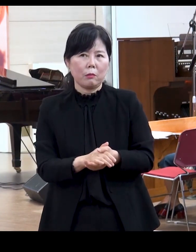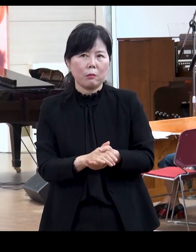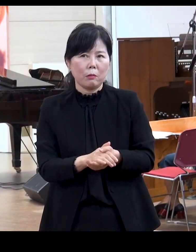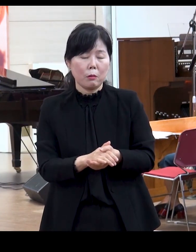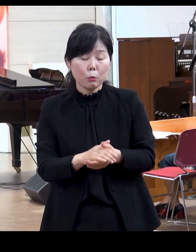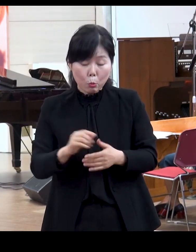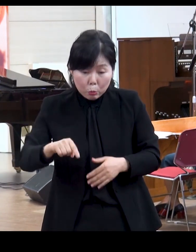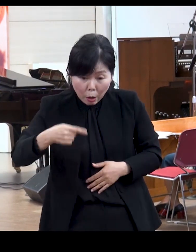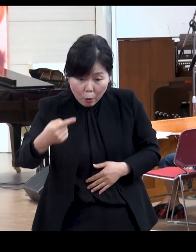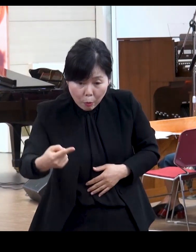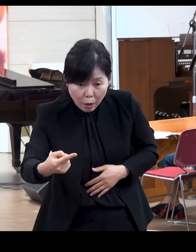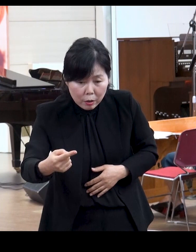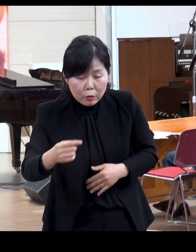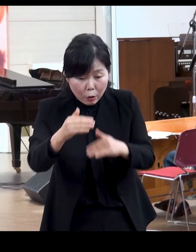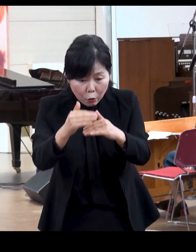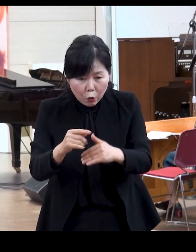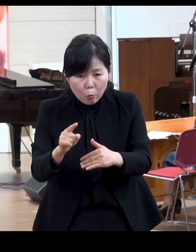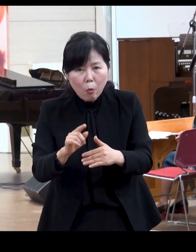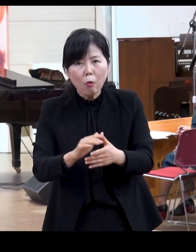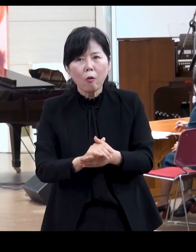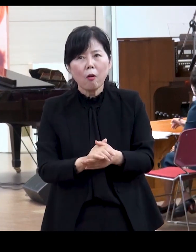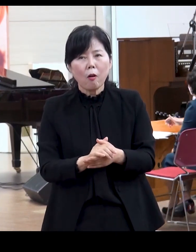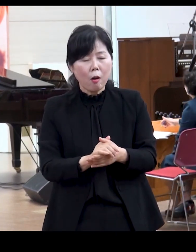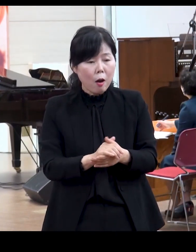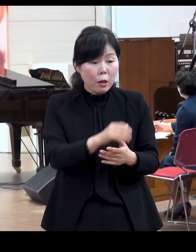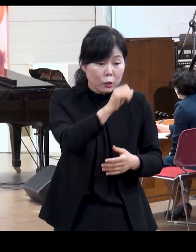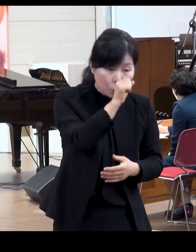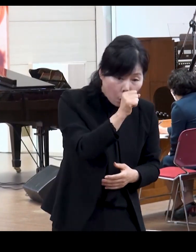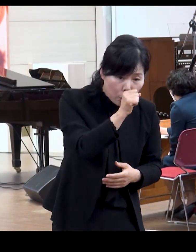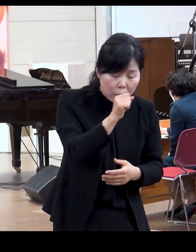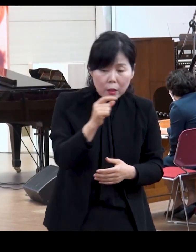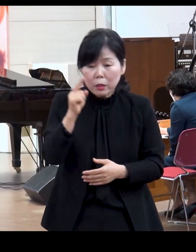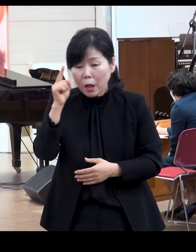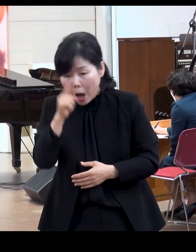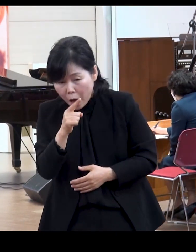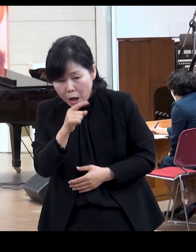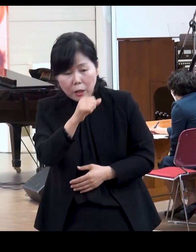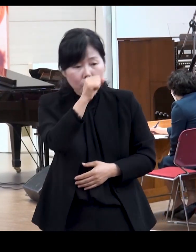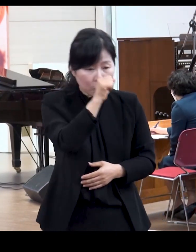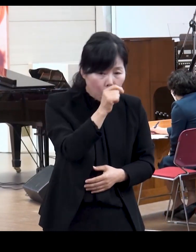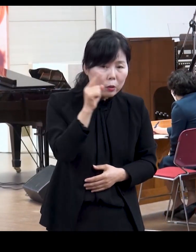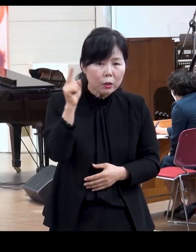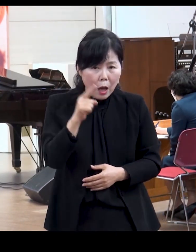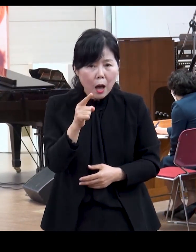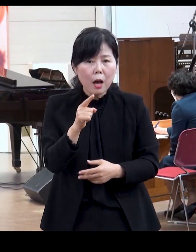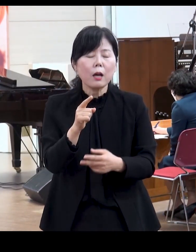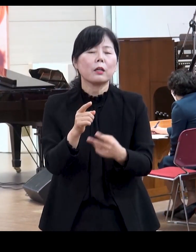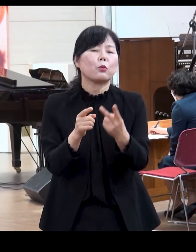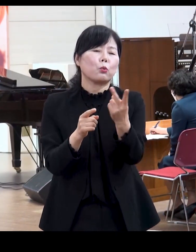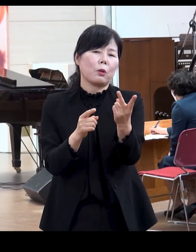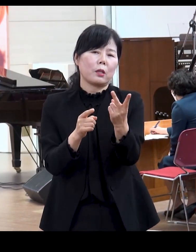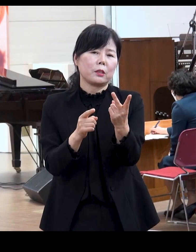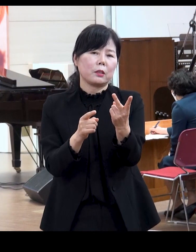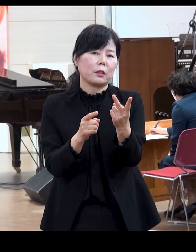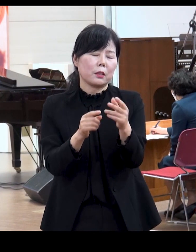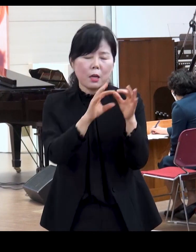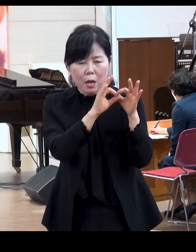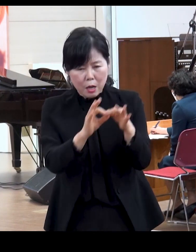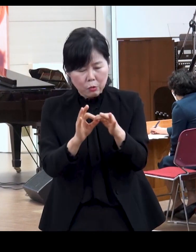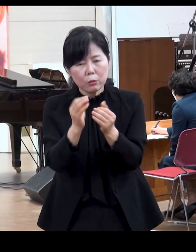뿐만 아니라 그 뒤에도 보면요, 도처에서 뭐예요? 선함과 악함을 이야기하고 있습니다. 이게 무슨